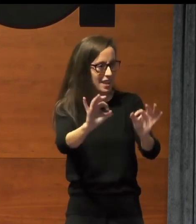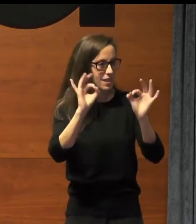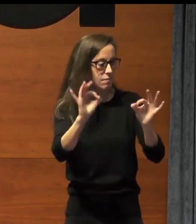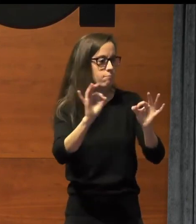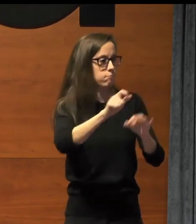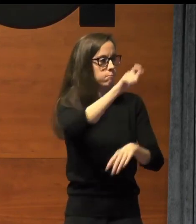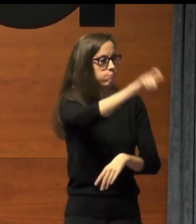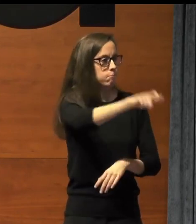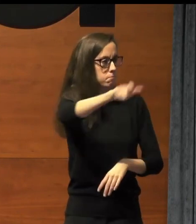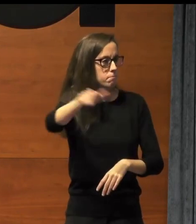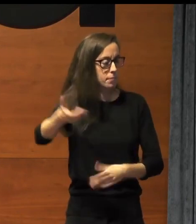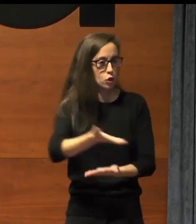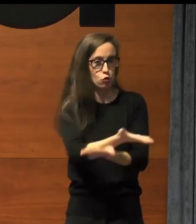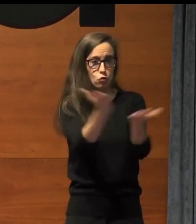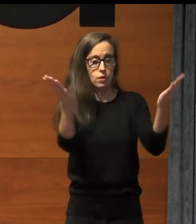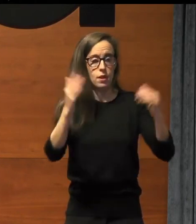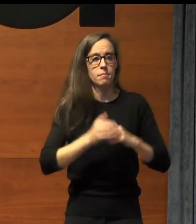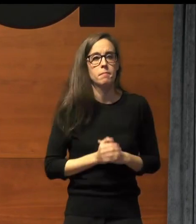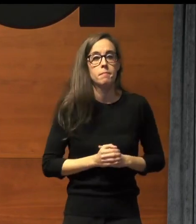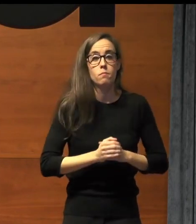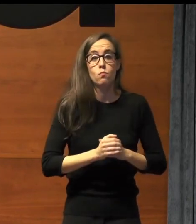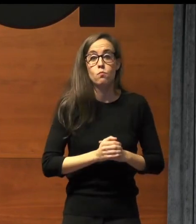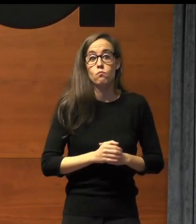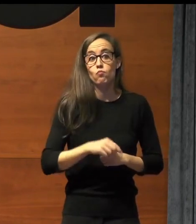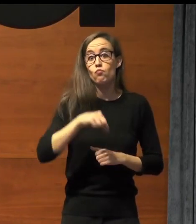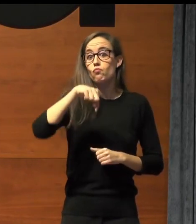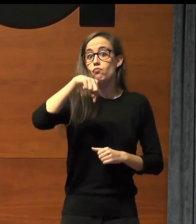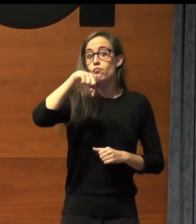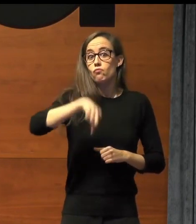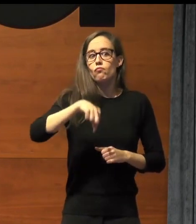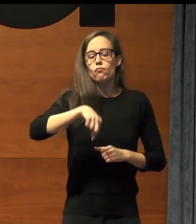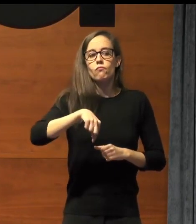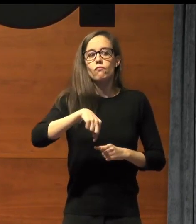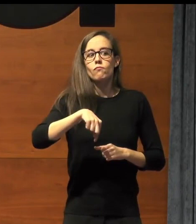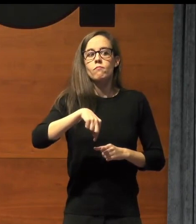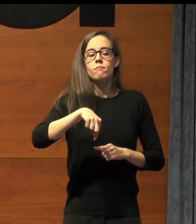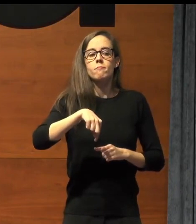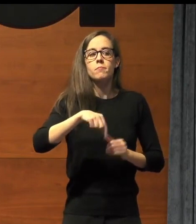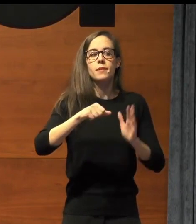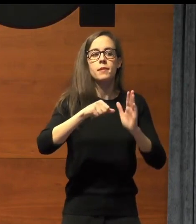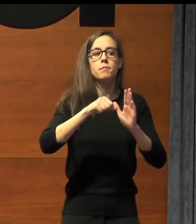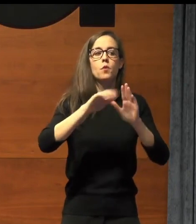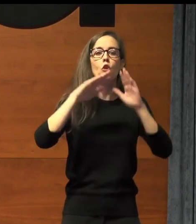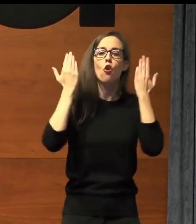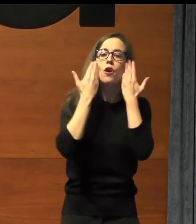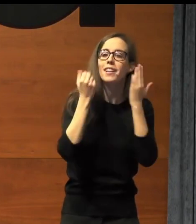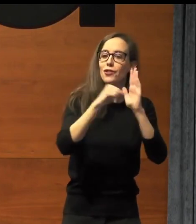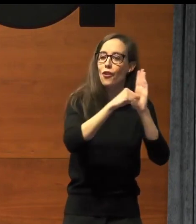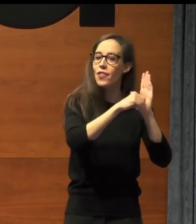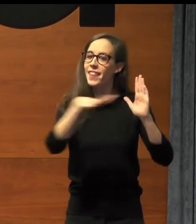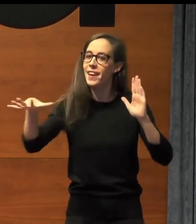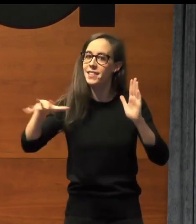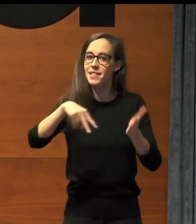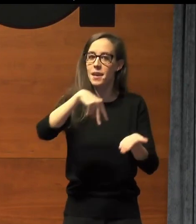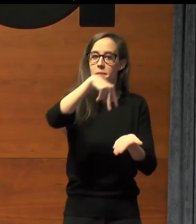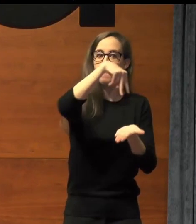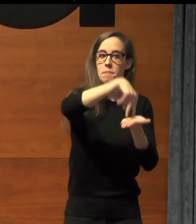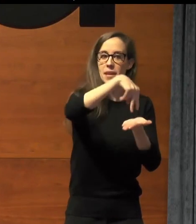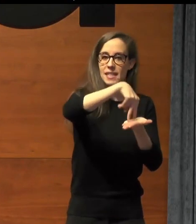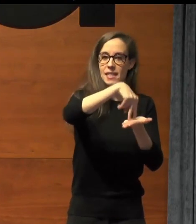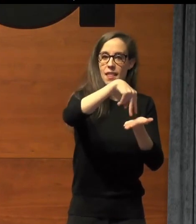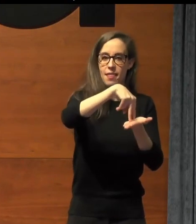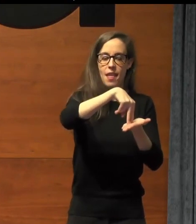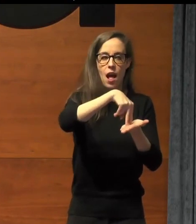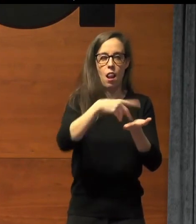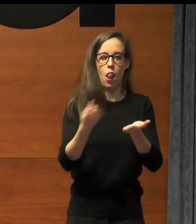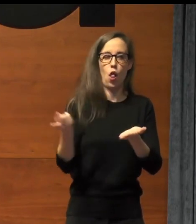nueva edición, ya en formato también presencial del Congreso del CENELSE, ponemos